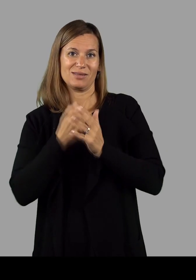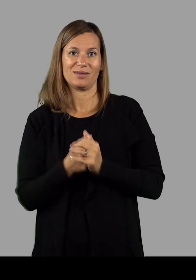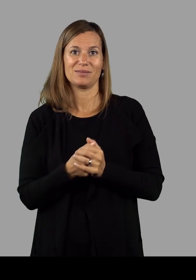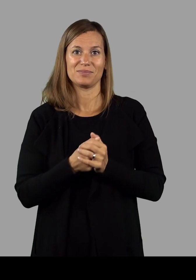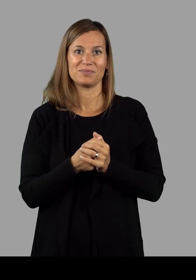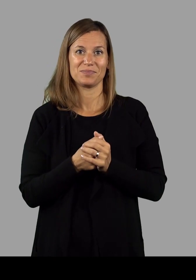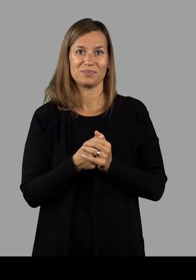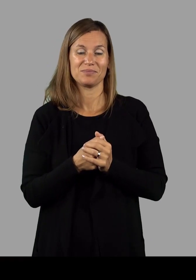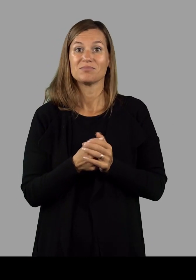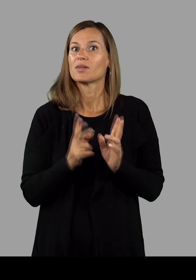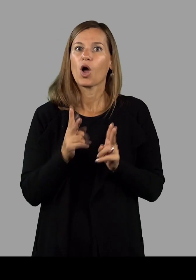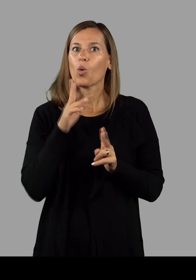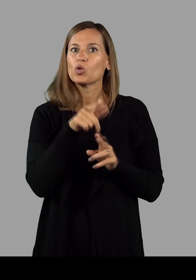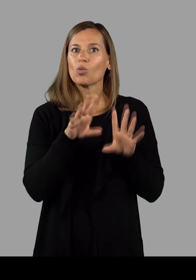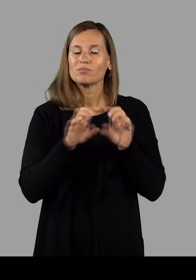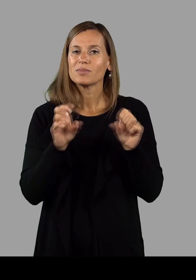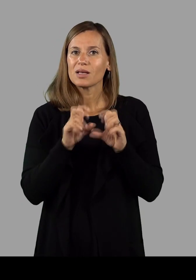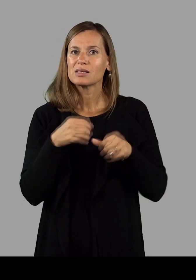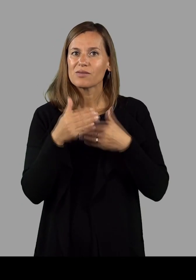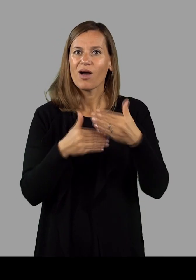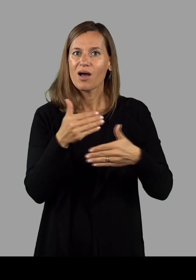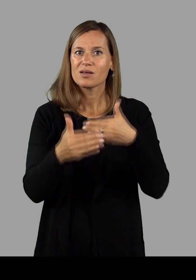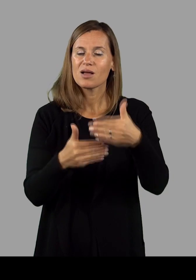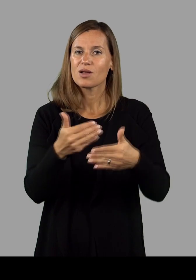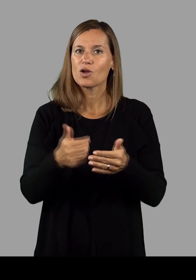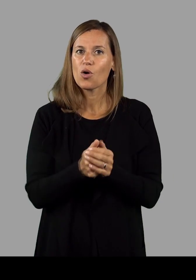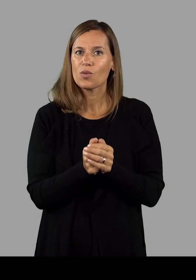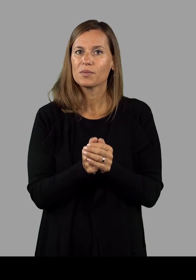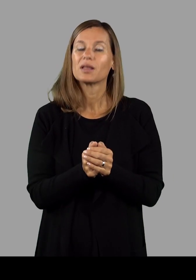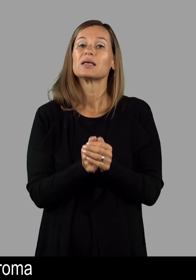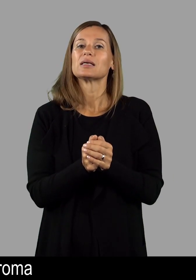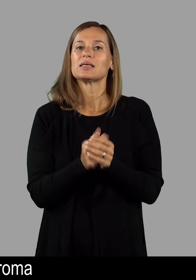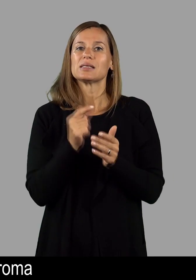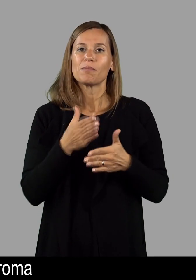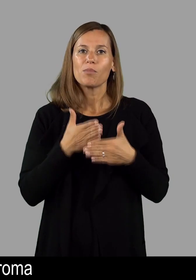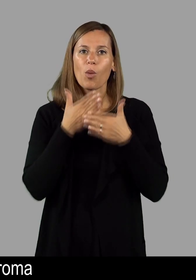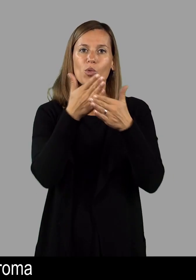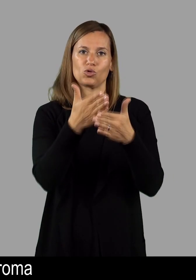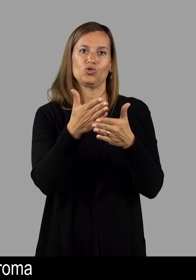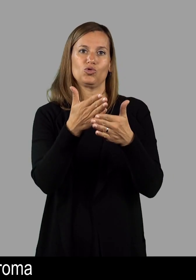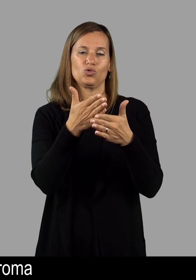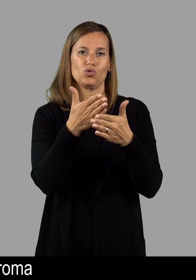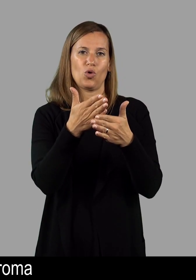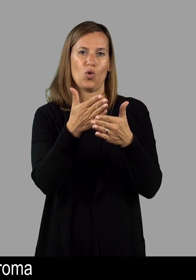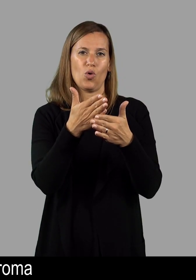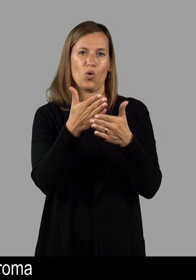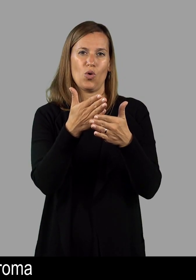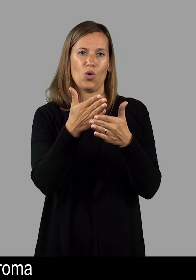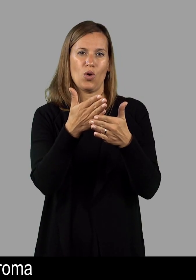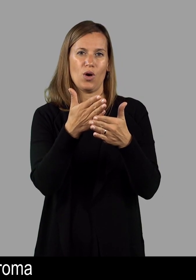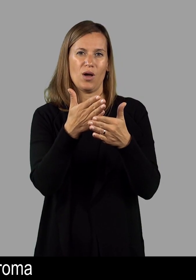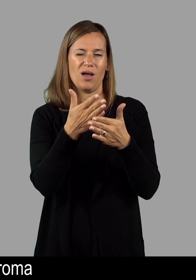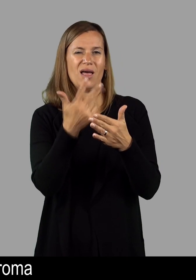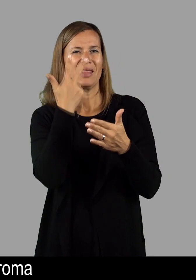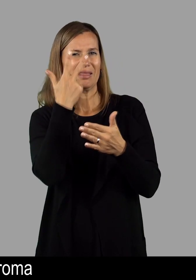jezik. In kako se bo to izvajalo? S pomočjo volumetričnih